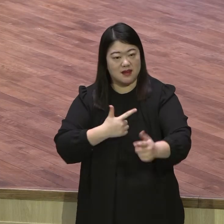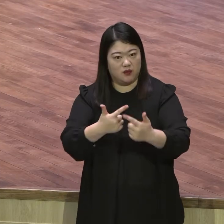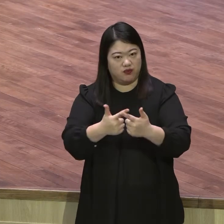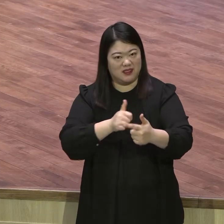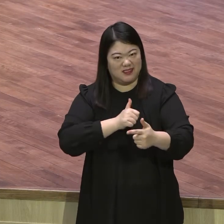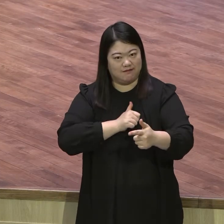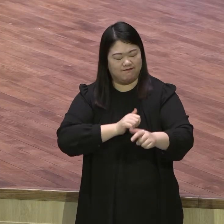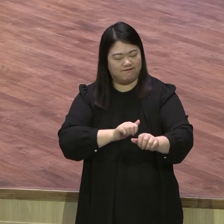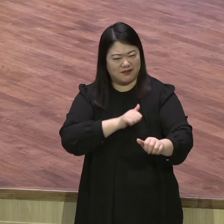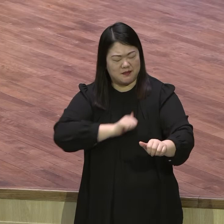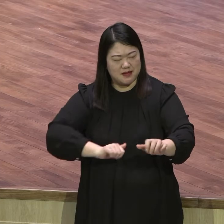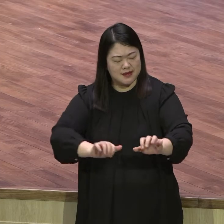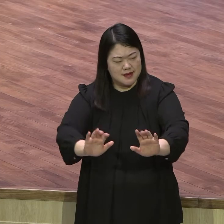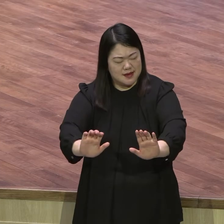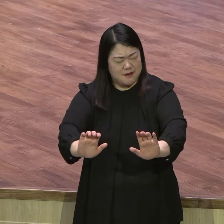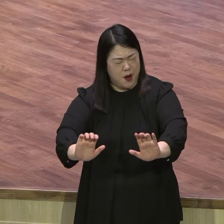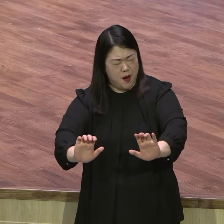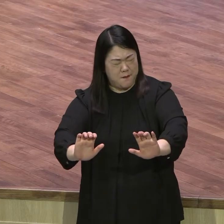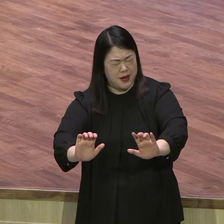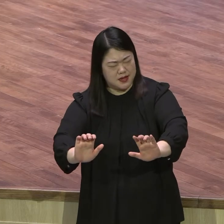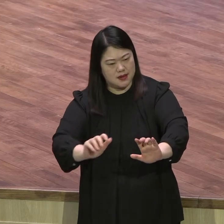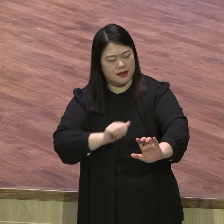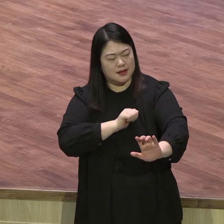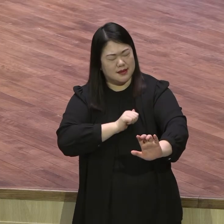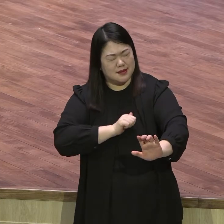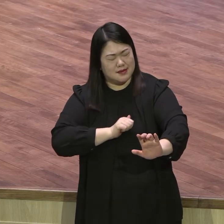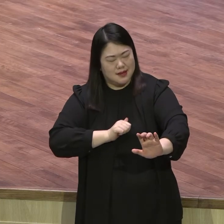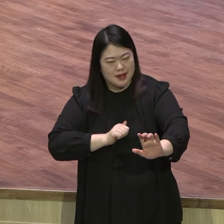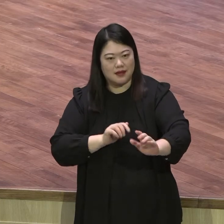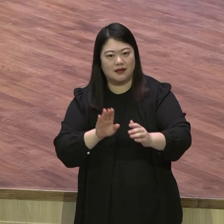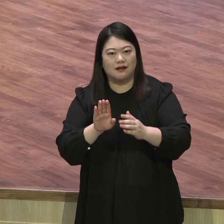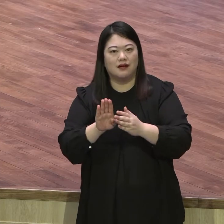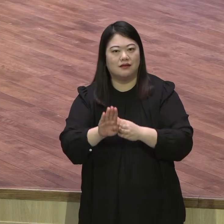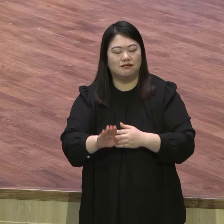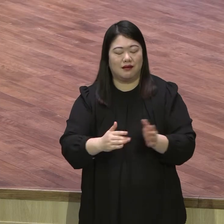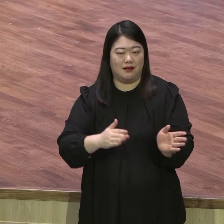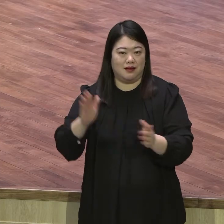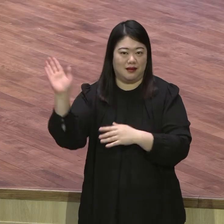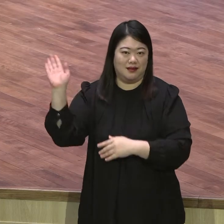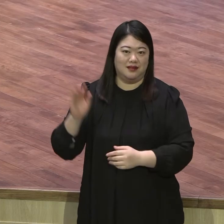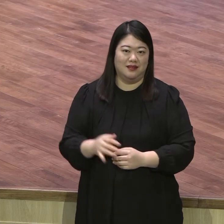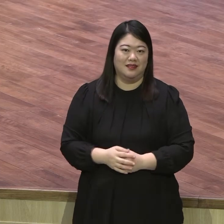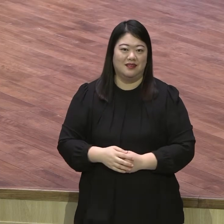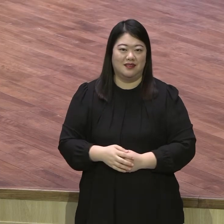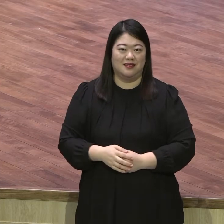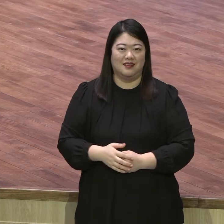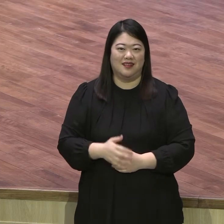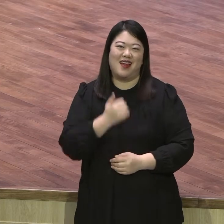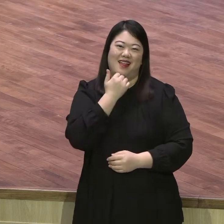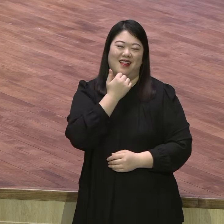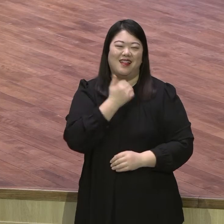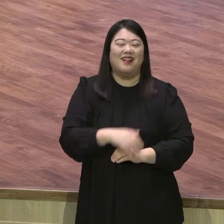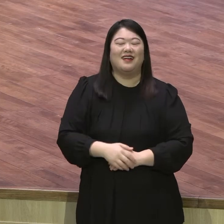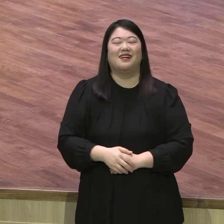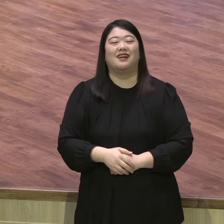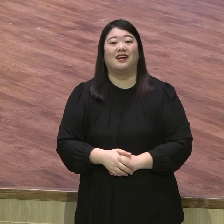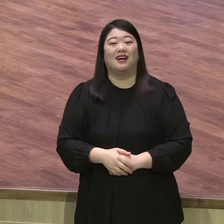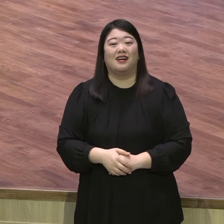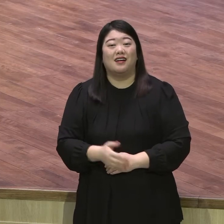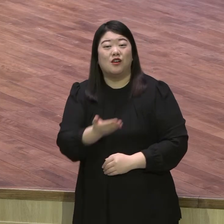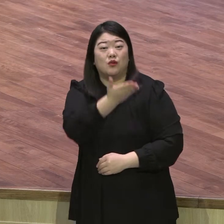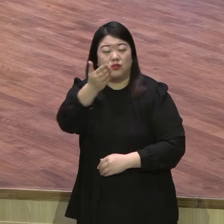근데 여러분이 신앙생활을 하면서요 극한 상황이 왔을 때 정말 은혜를 받으면 나 같은